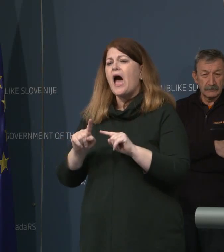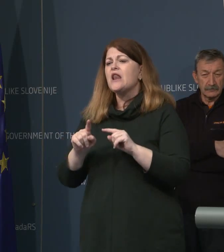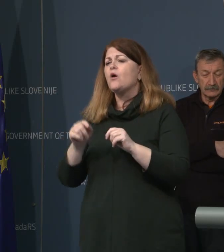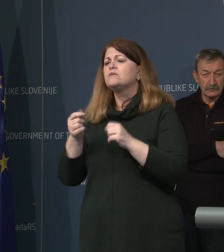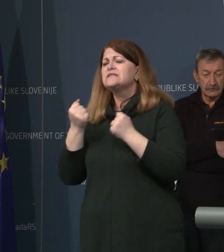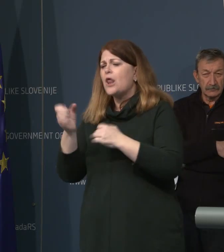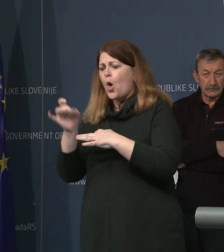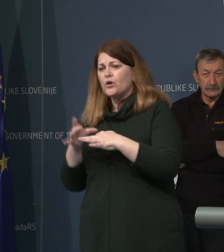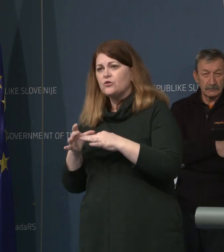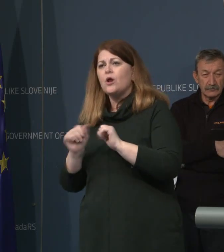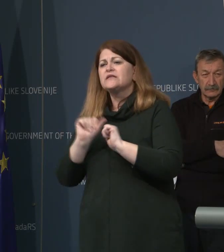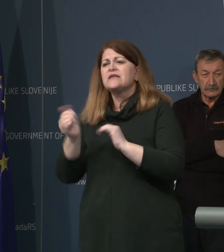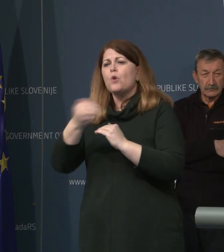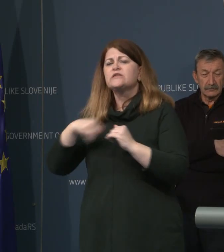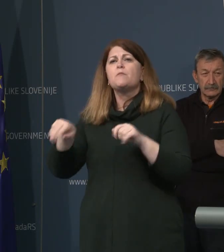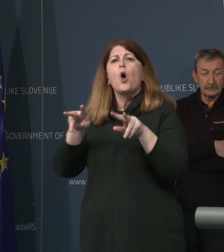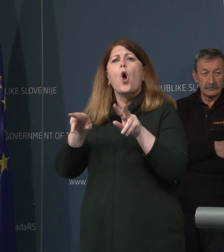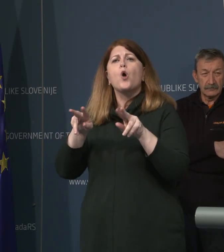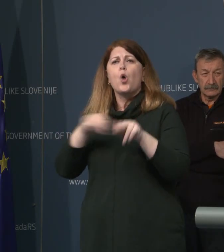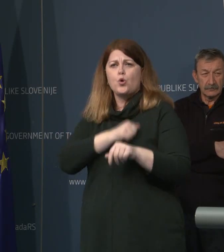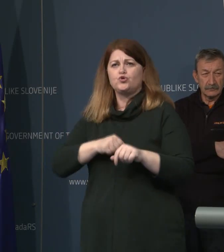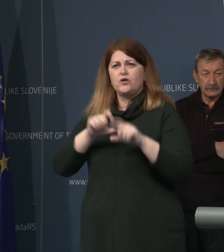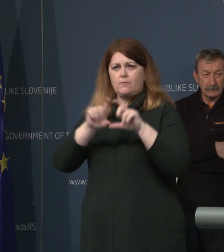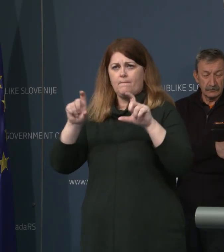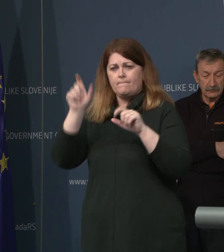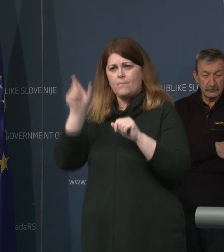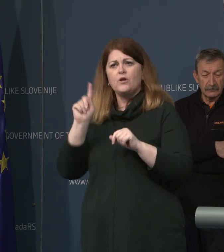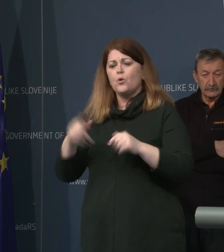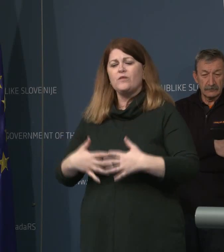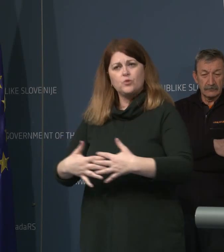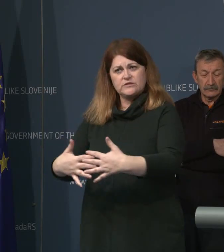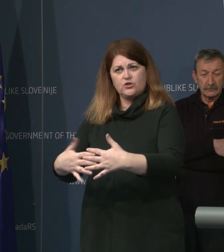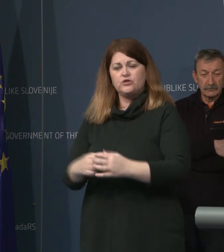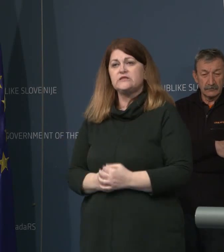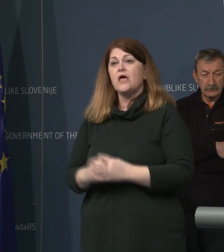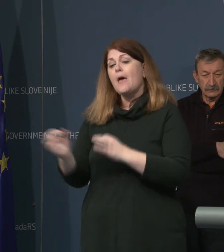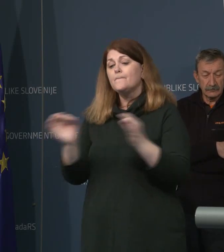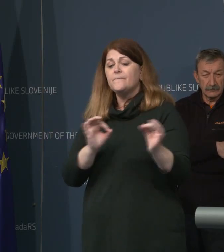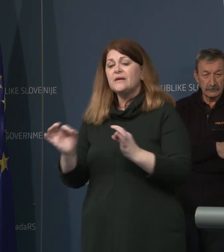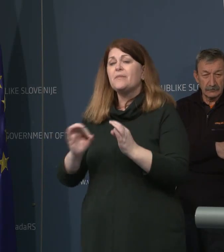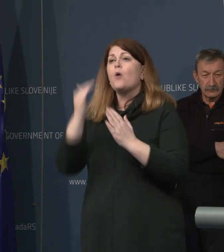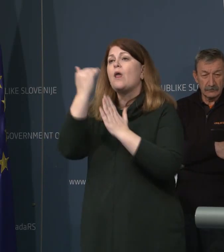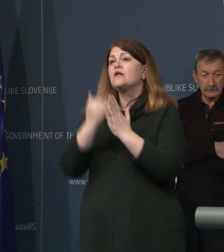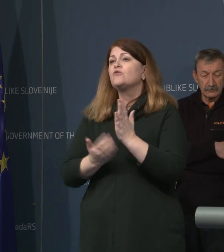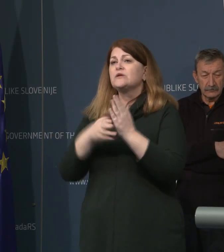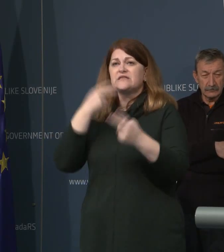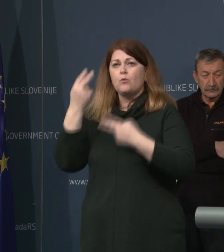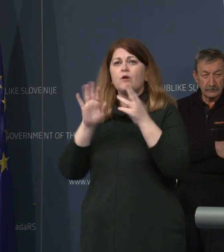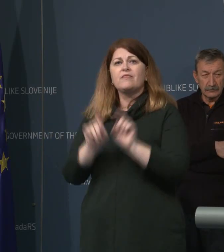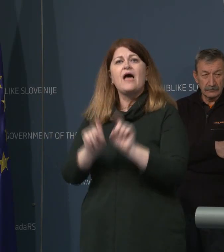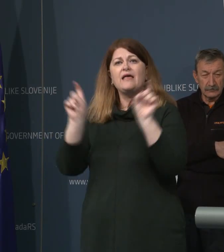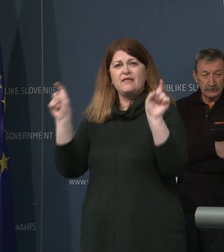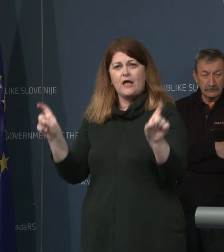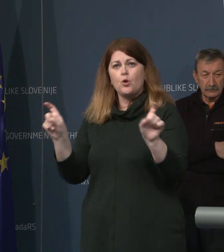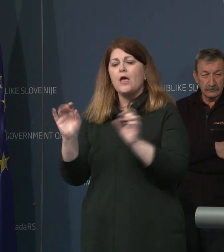zelo hitro, z izjemo onkoloških bolnikov in nosečnic. Pripravlja se navodilo za obravnavo na